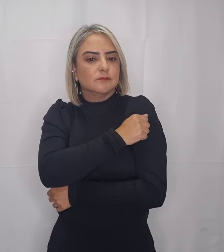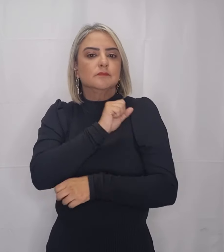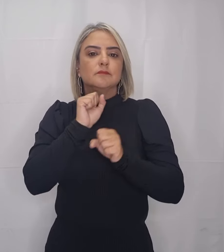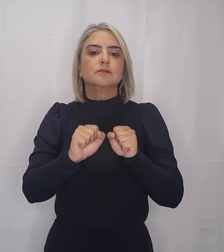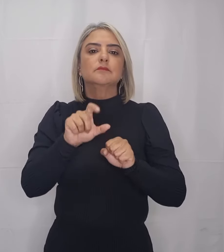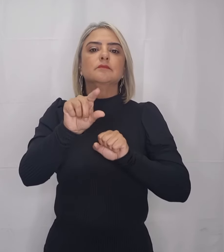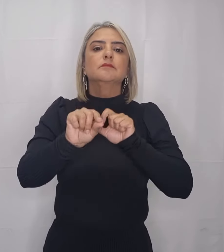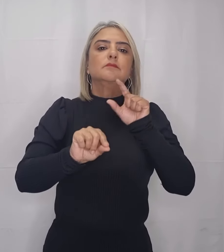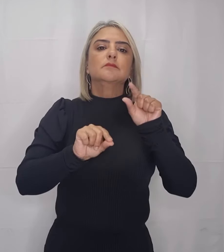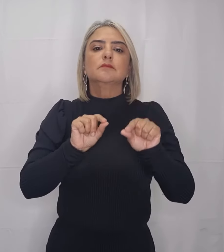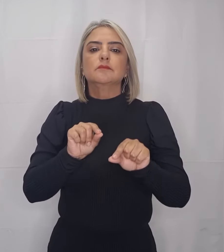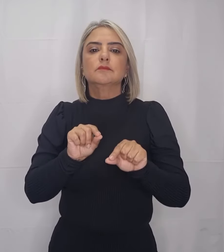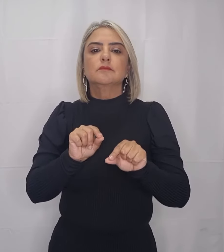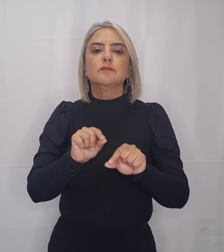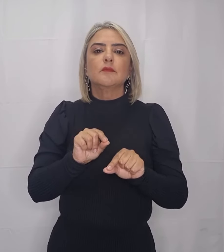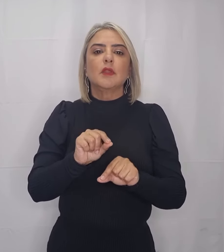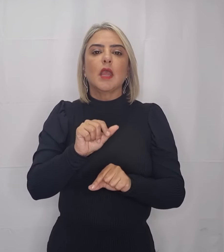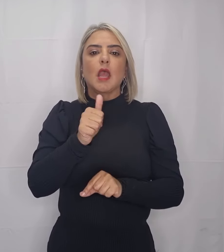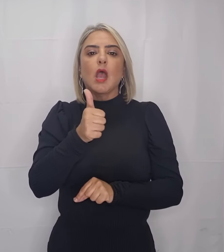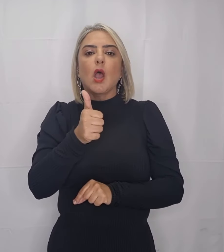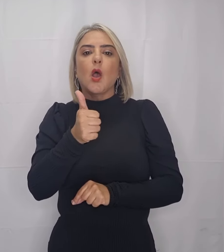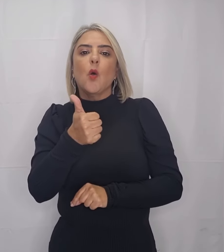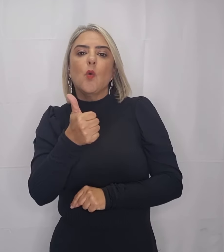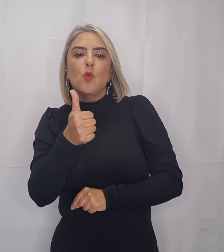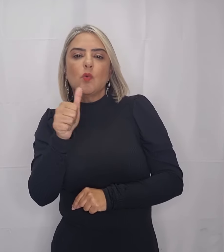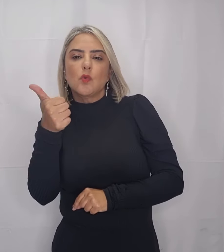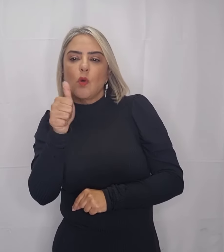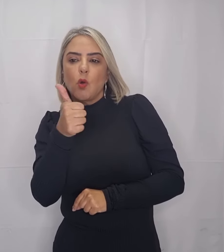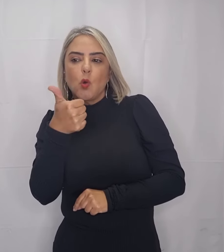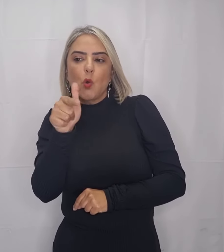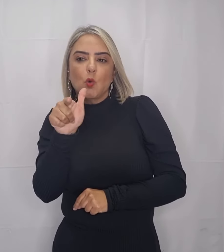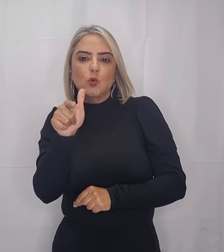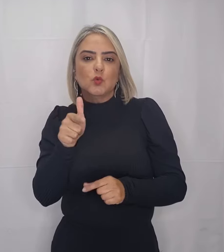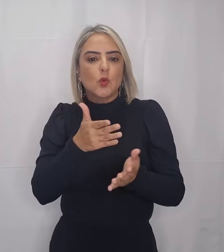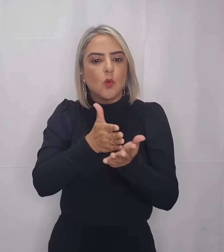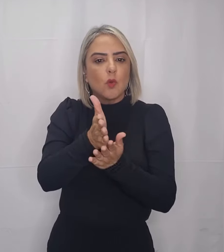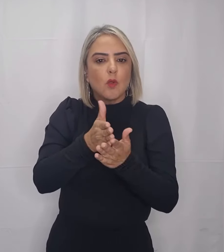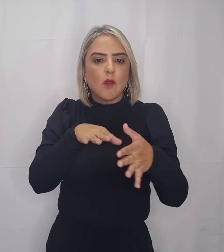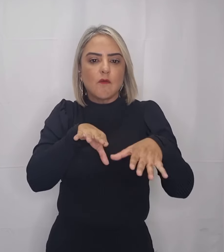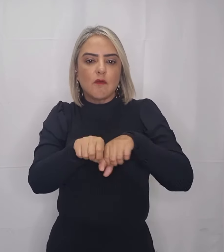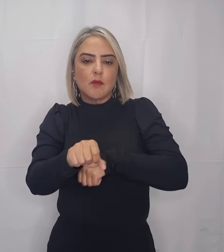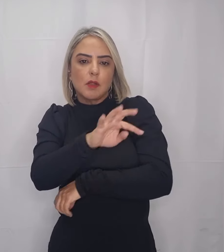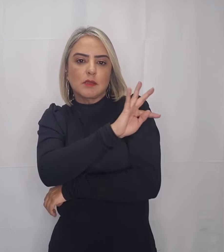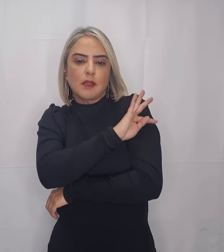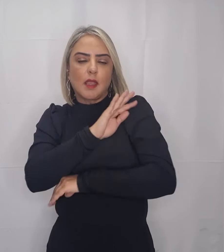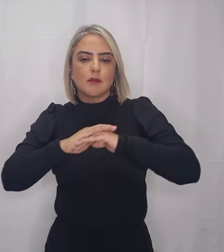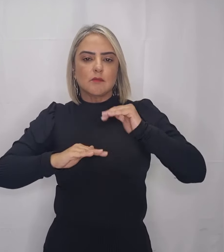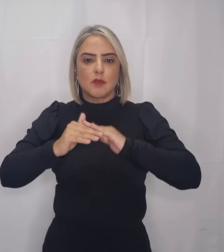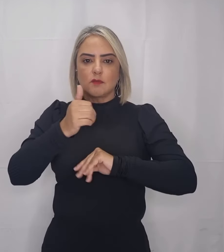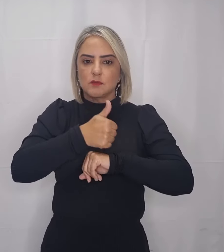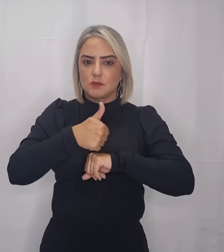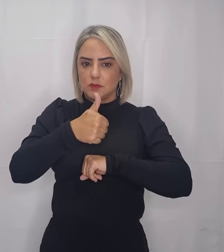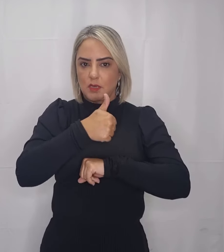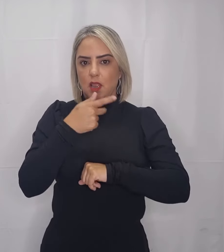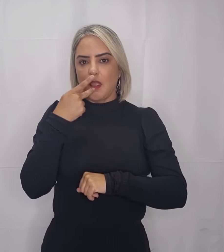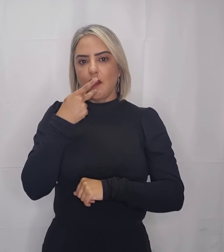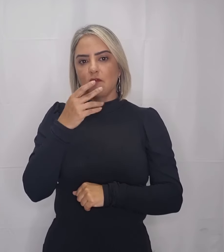por um 11º itinerário de formação técnico-profissional, disse Cássio, que é